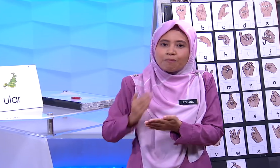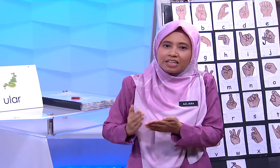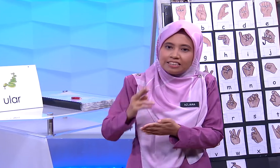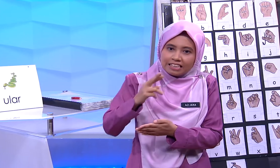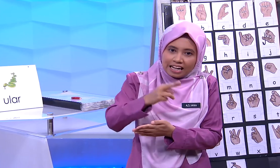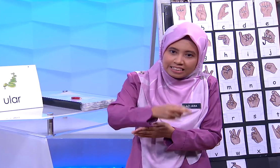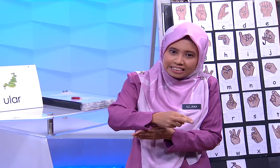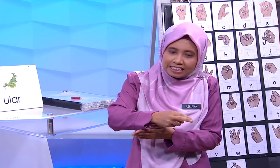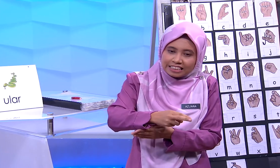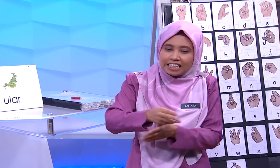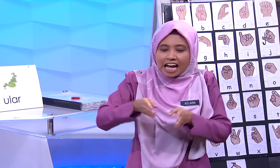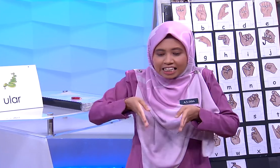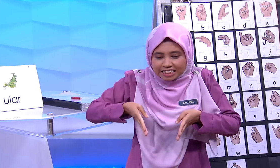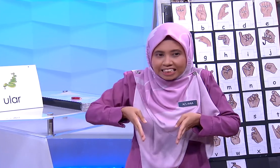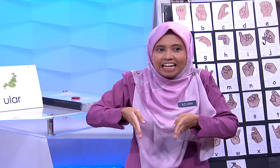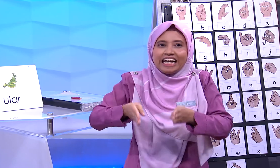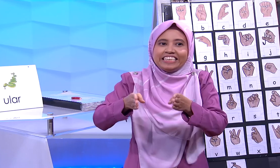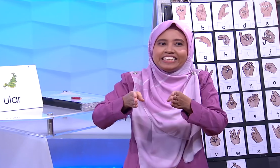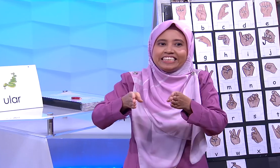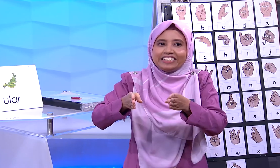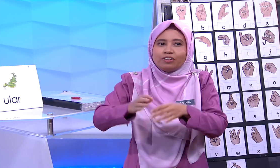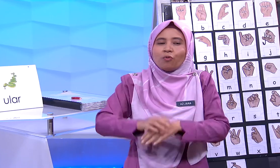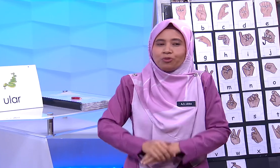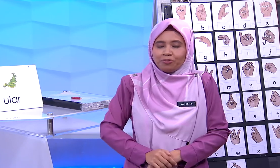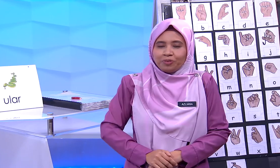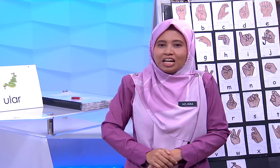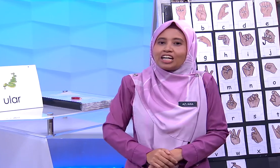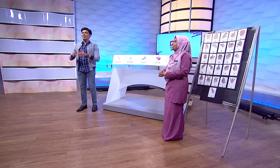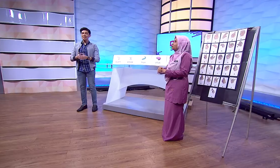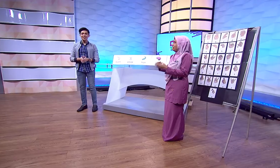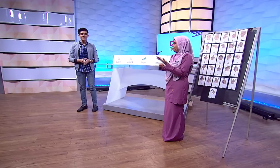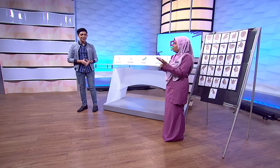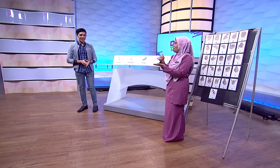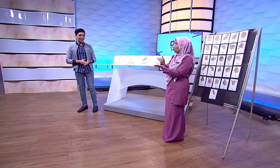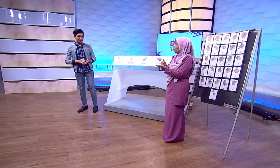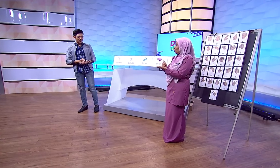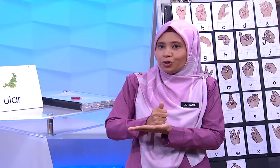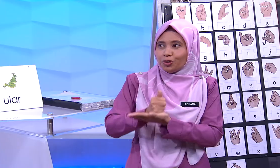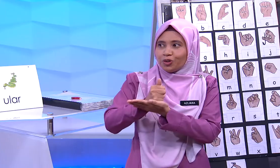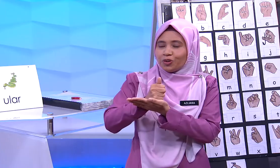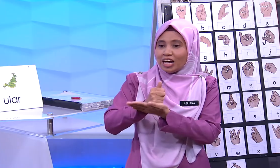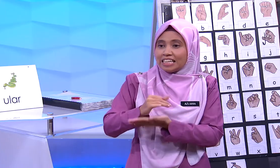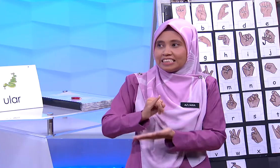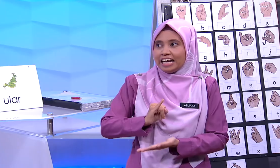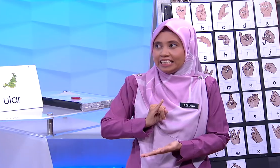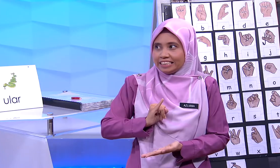merentas merentas jalan salain bismillah Oke Tolong saya